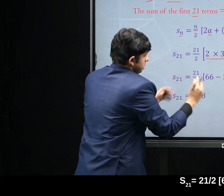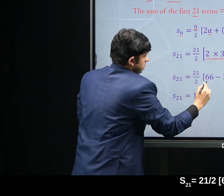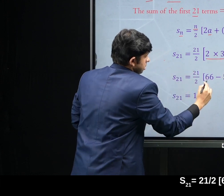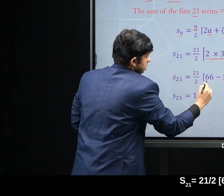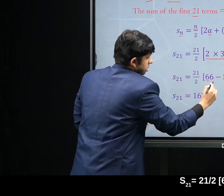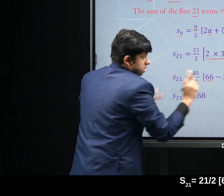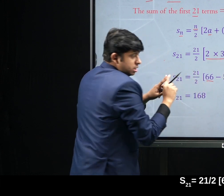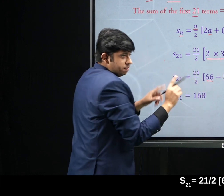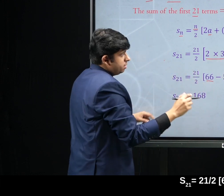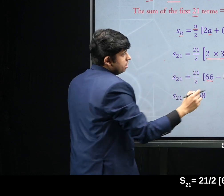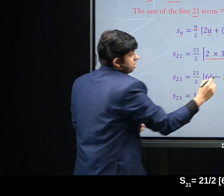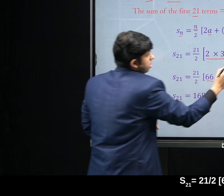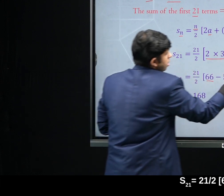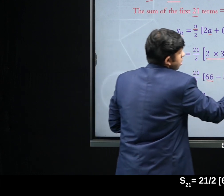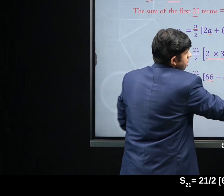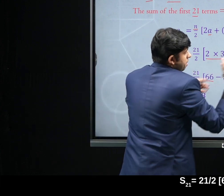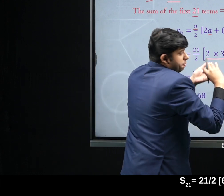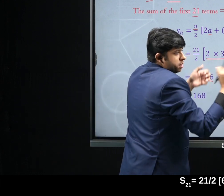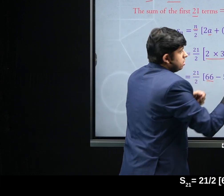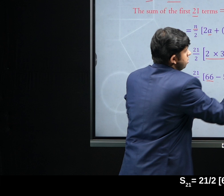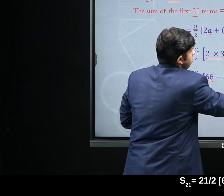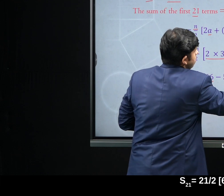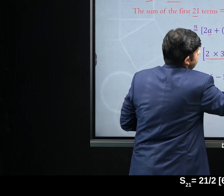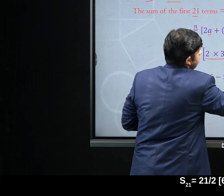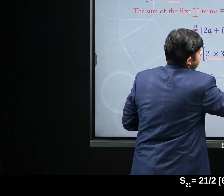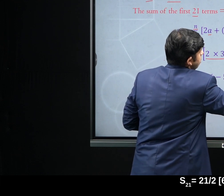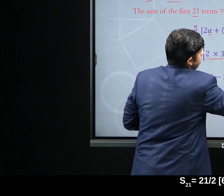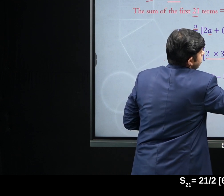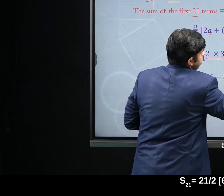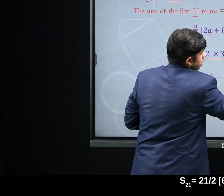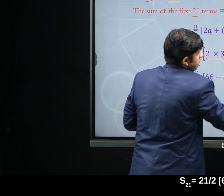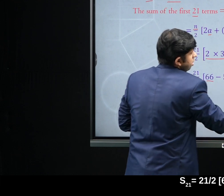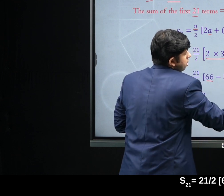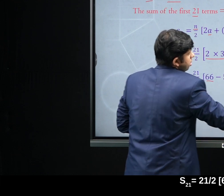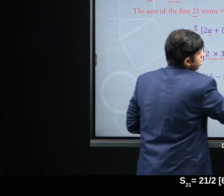S21 is equal to 21/2 into 66 minus 50.